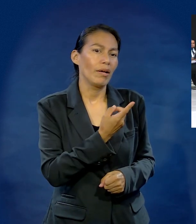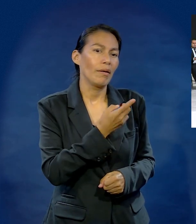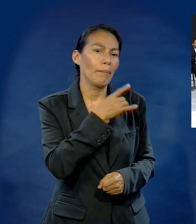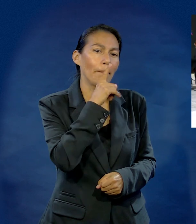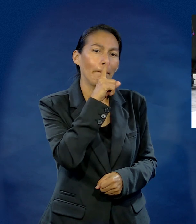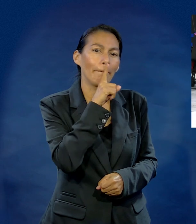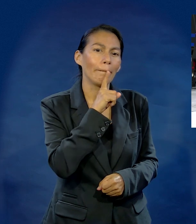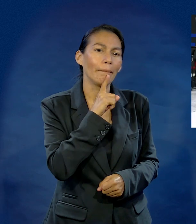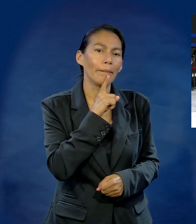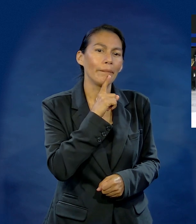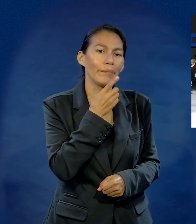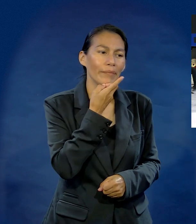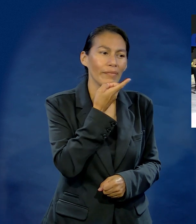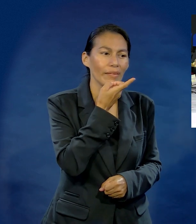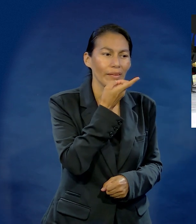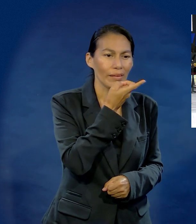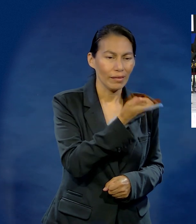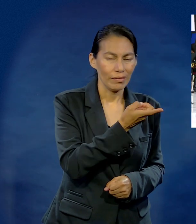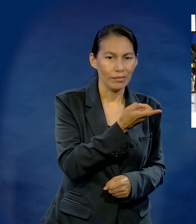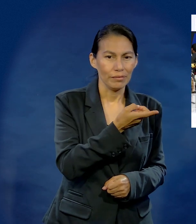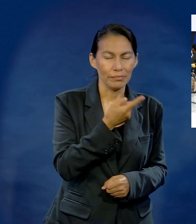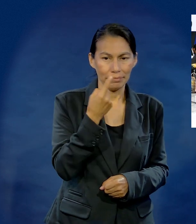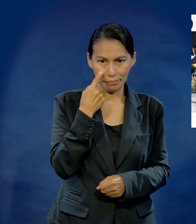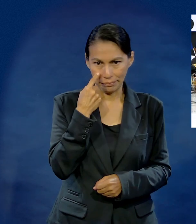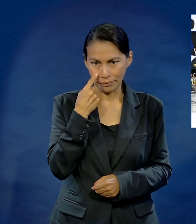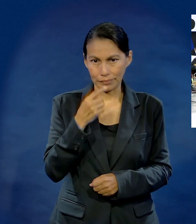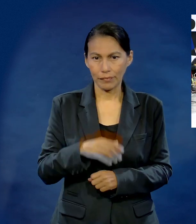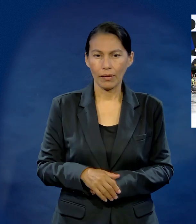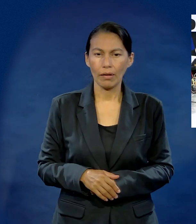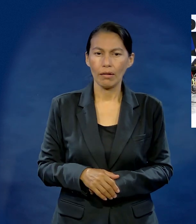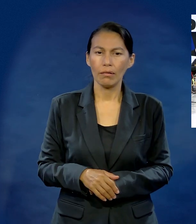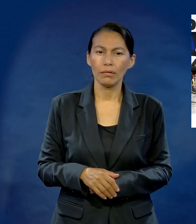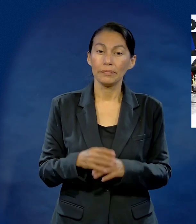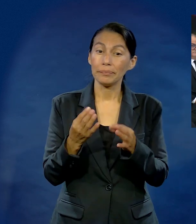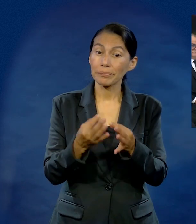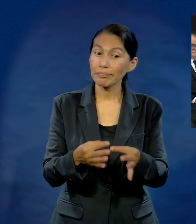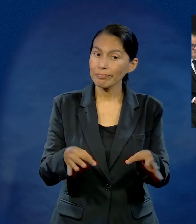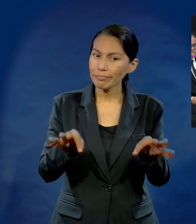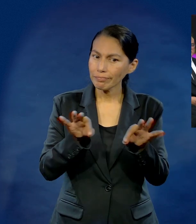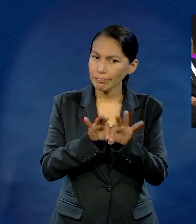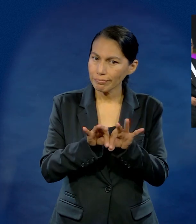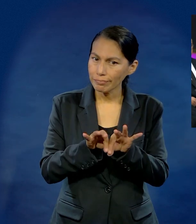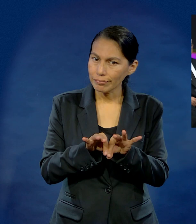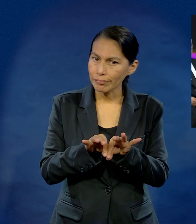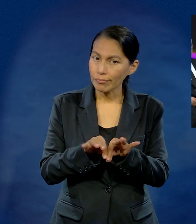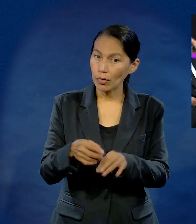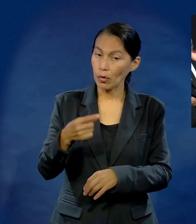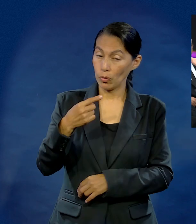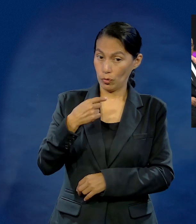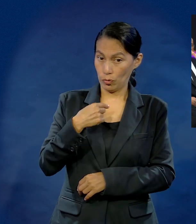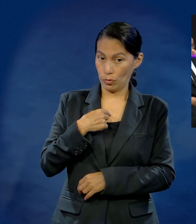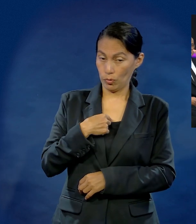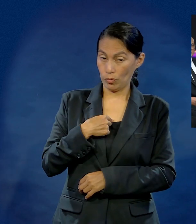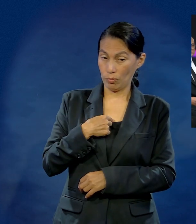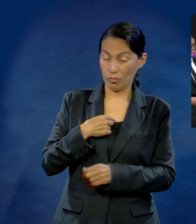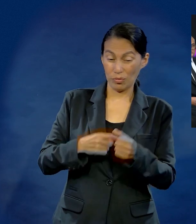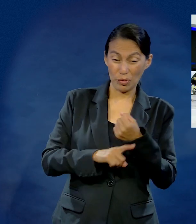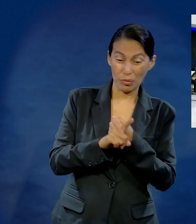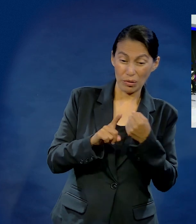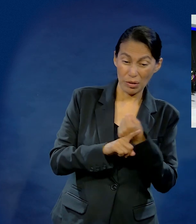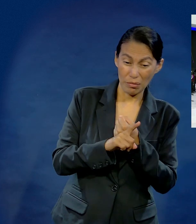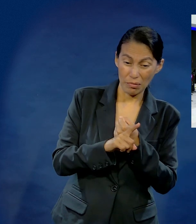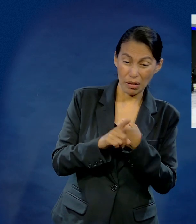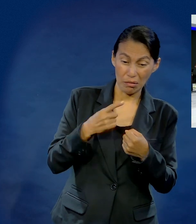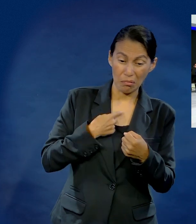Dile que eres, ¿qué cosa? Mi hermana. ¿Resultado? su problema, ¡fum!, escaló a ser una crisis,